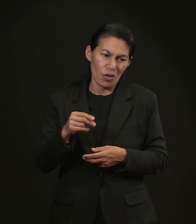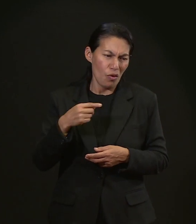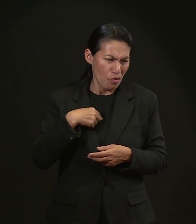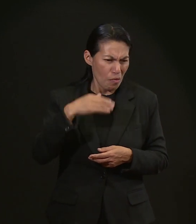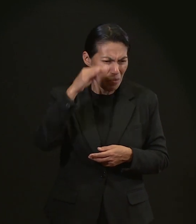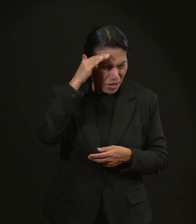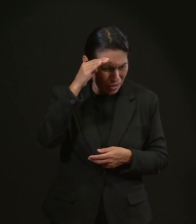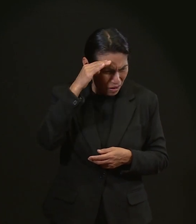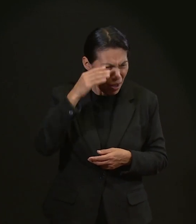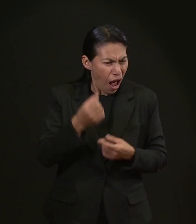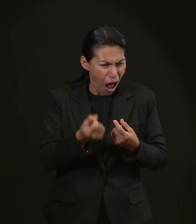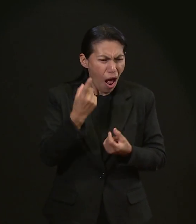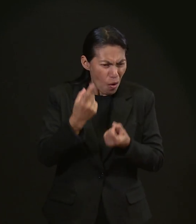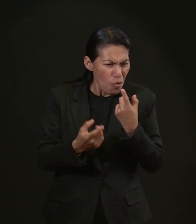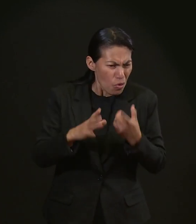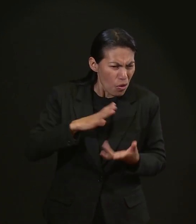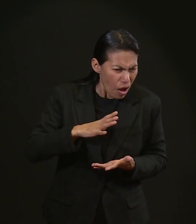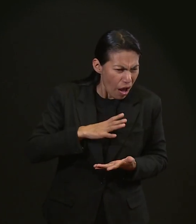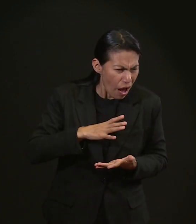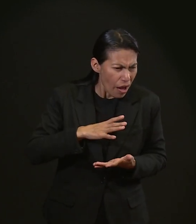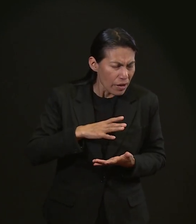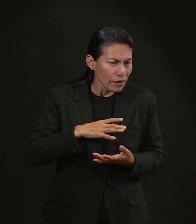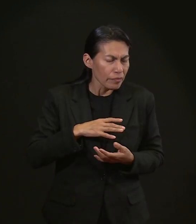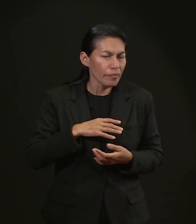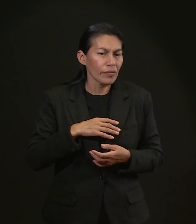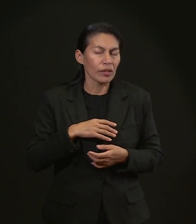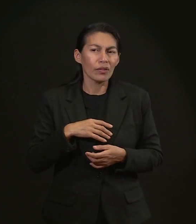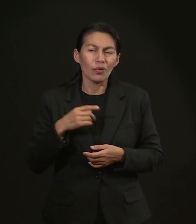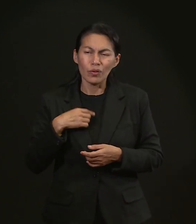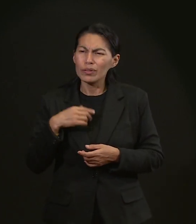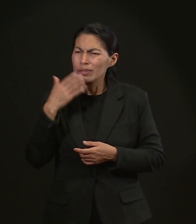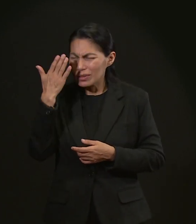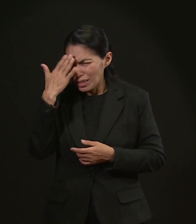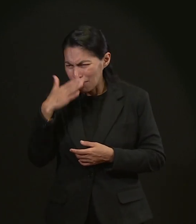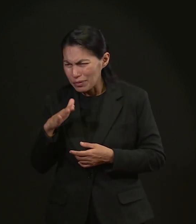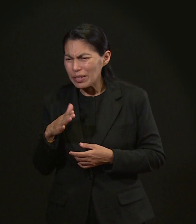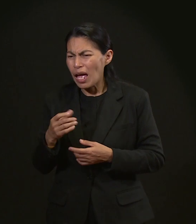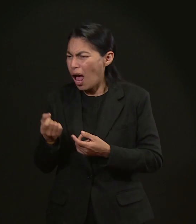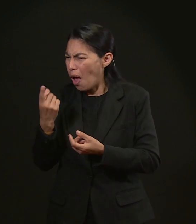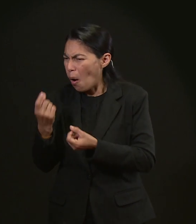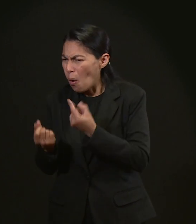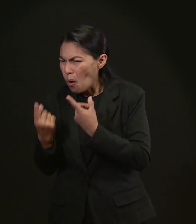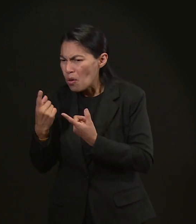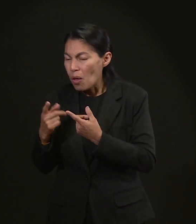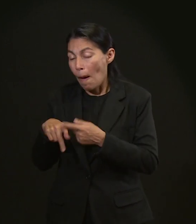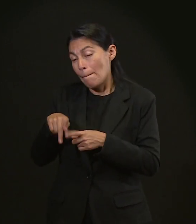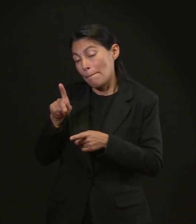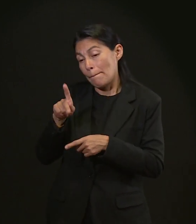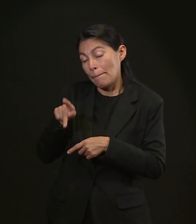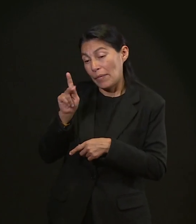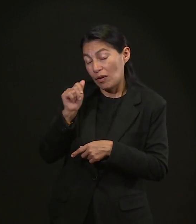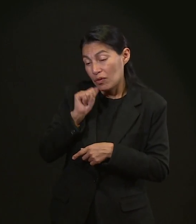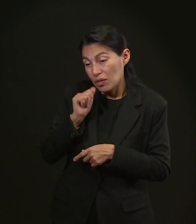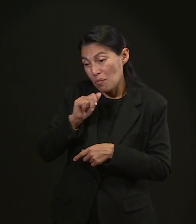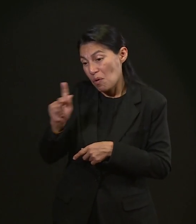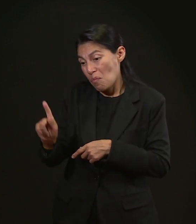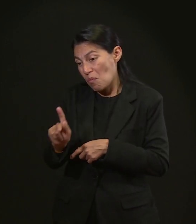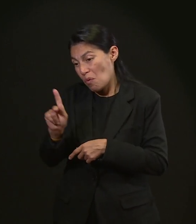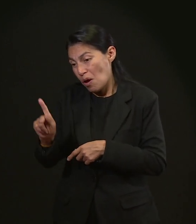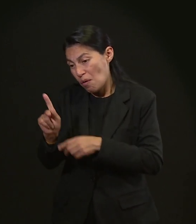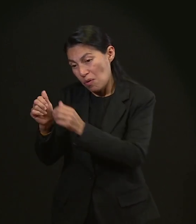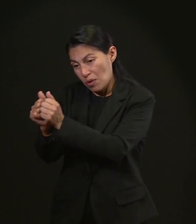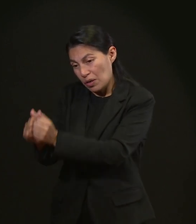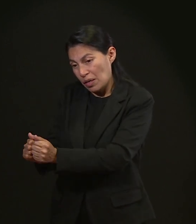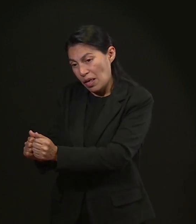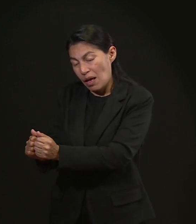usted es que debe saber cómo no y entonces pero de donde yo pues no salía del pueblo verdad así